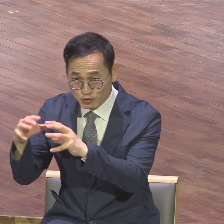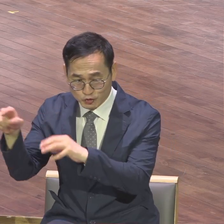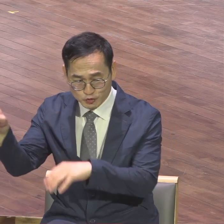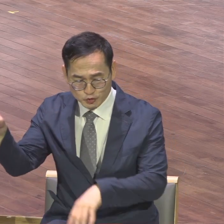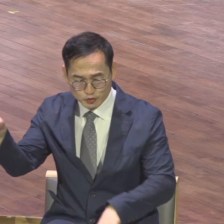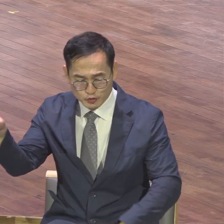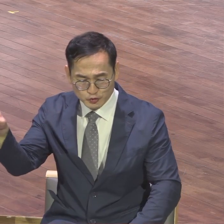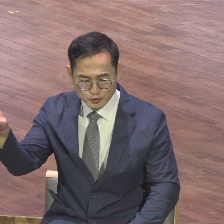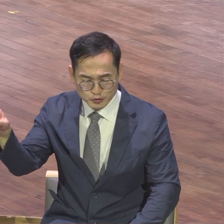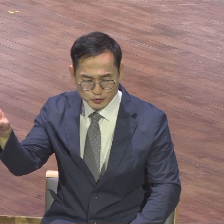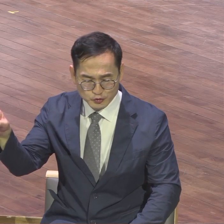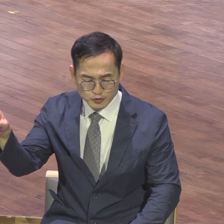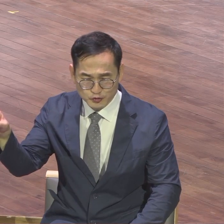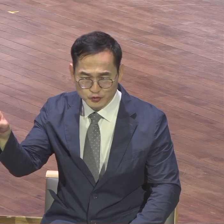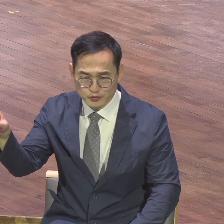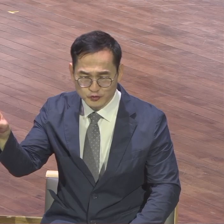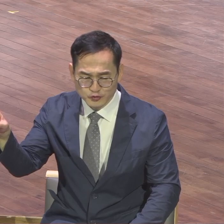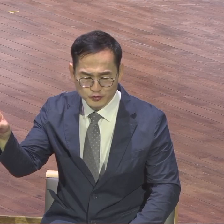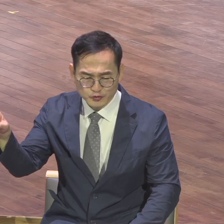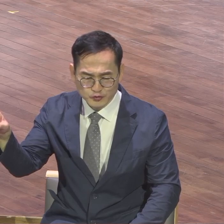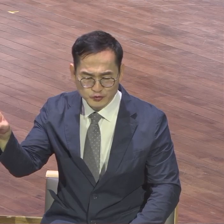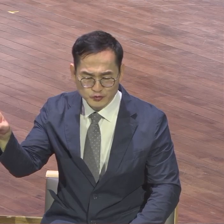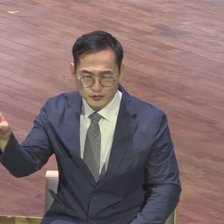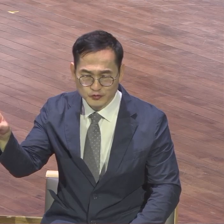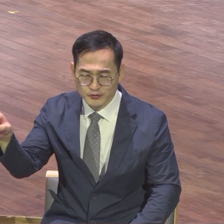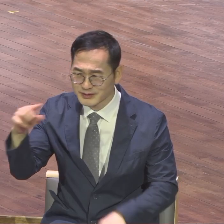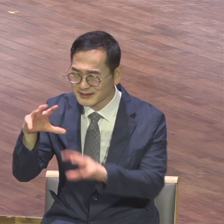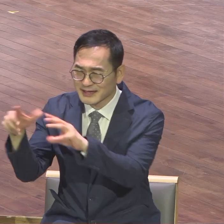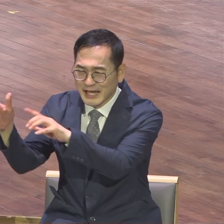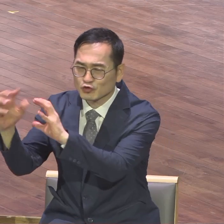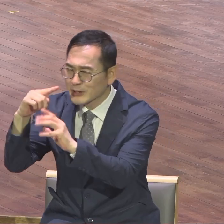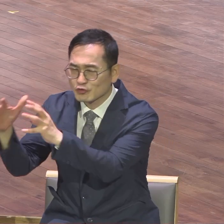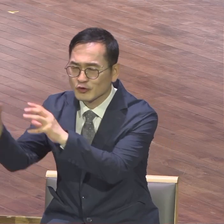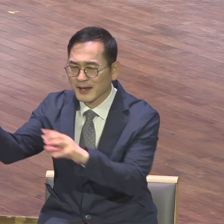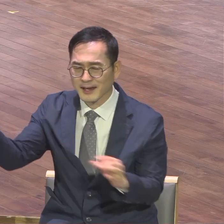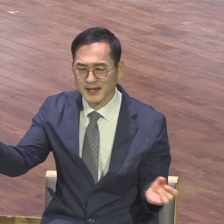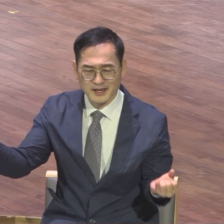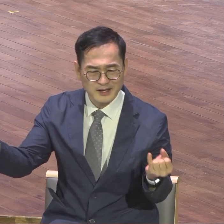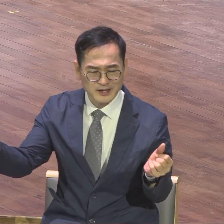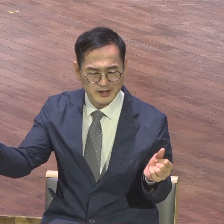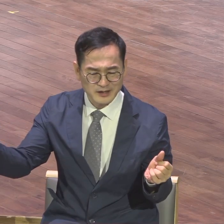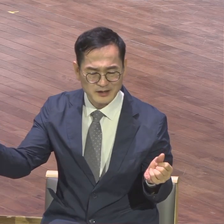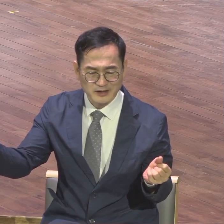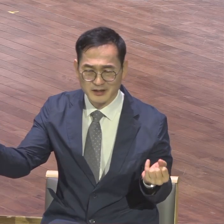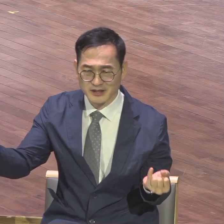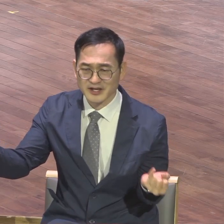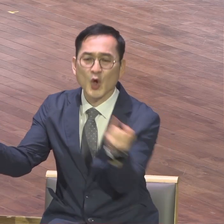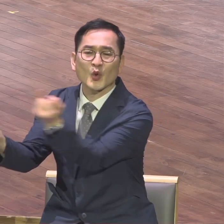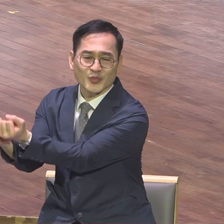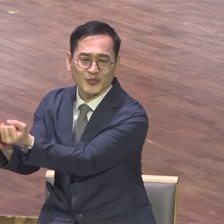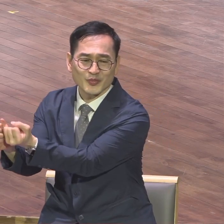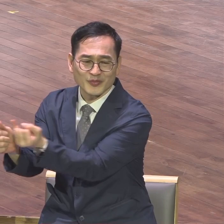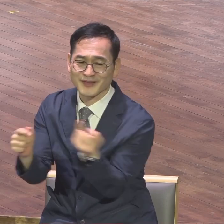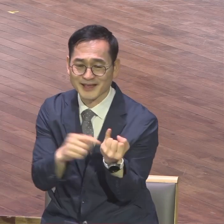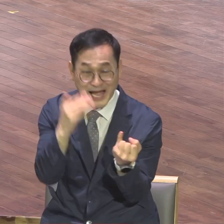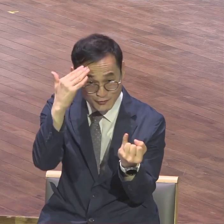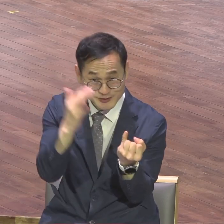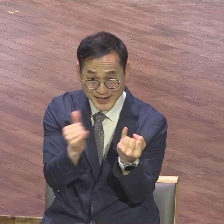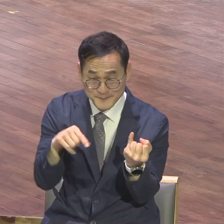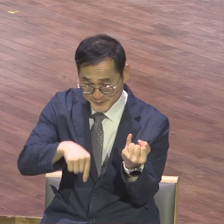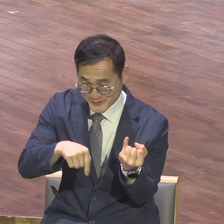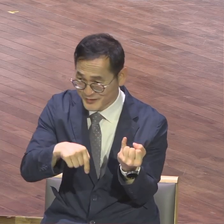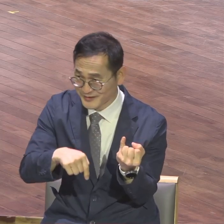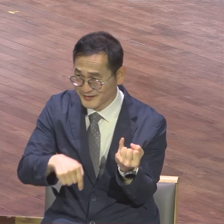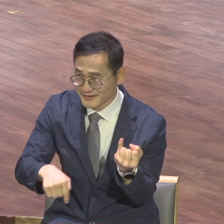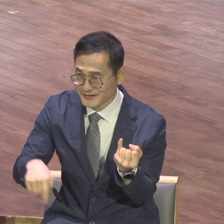저 연대 그 있잖아요, 조카. 태국 남자에게 시집 갔어요. 태국에